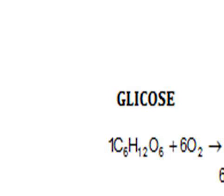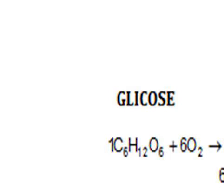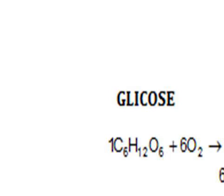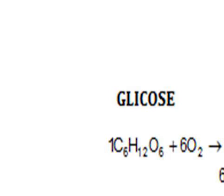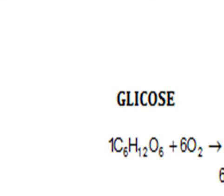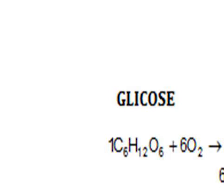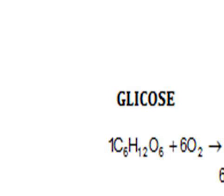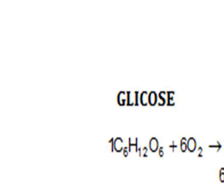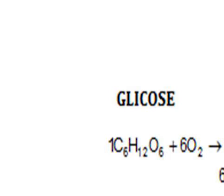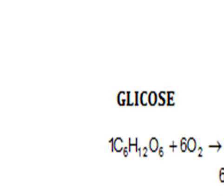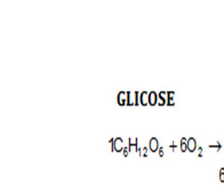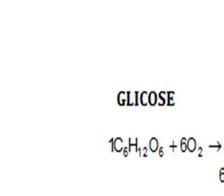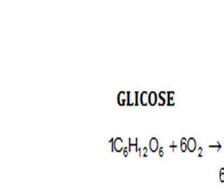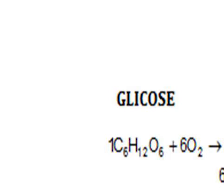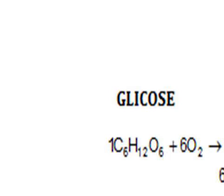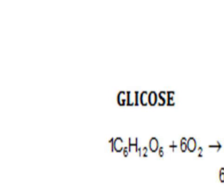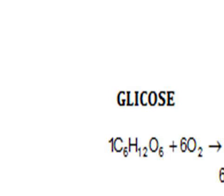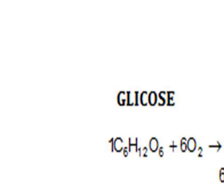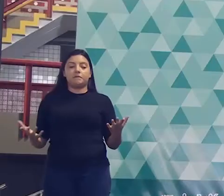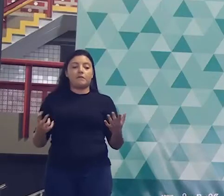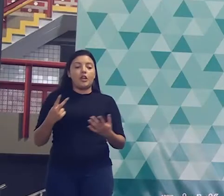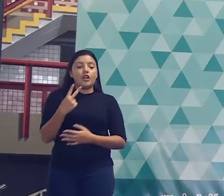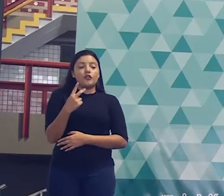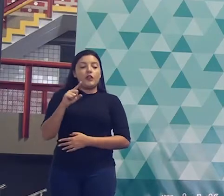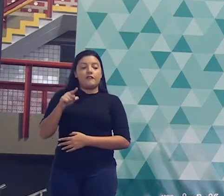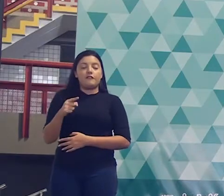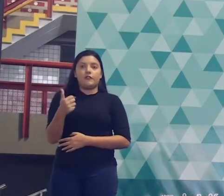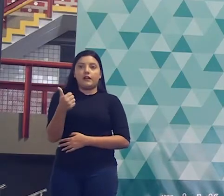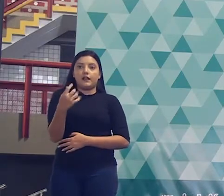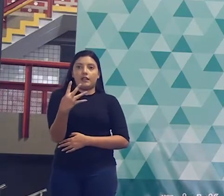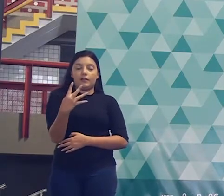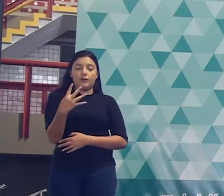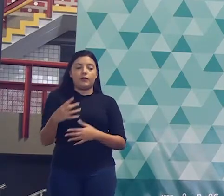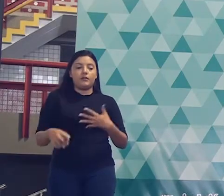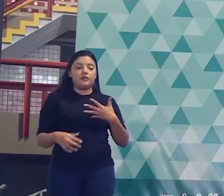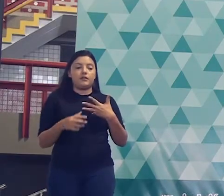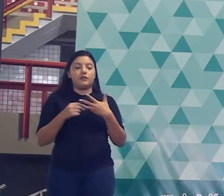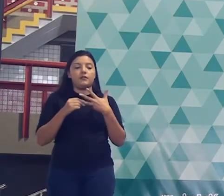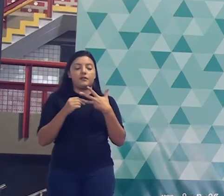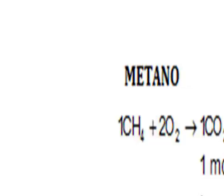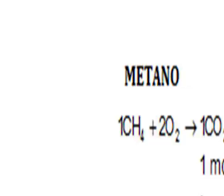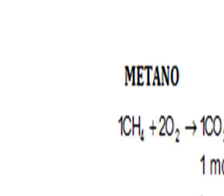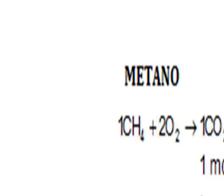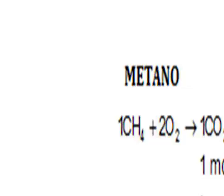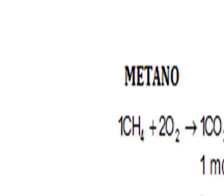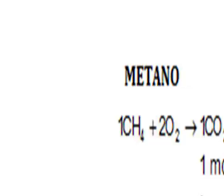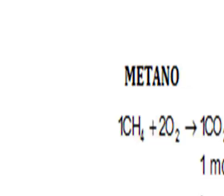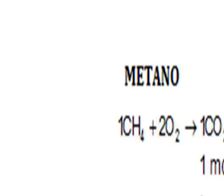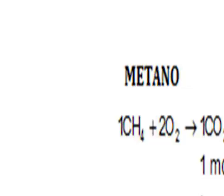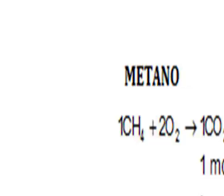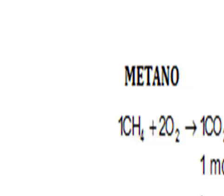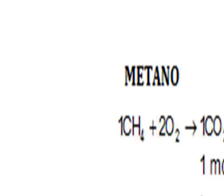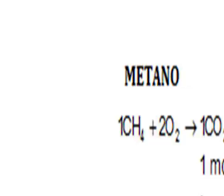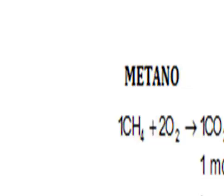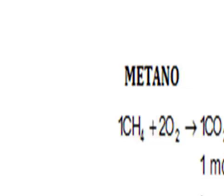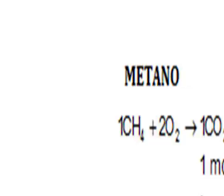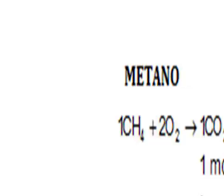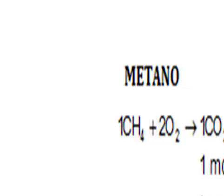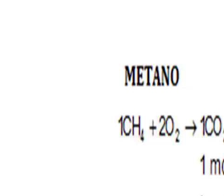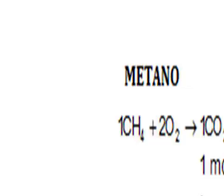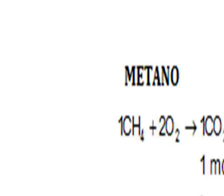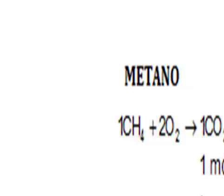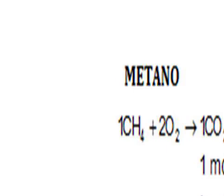precisar de quantos mols de glicose? 2,14. Olha para o próximo combustível, metano. 1 mol